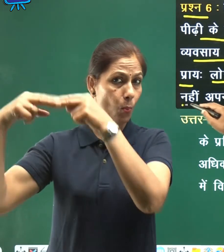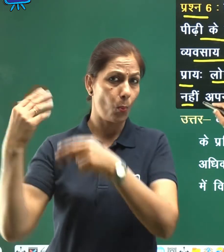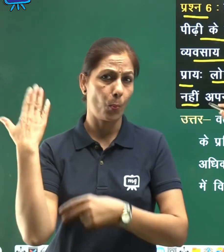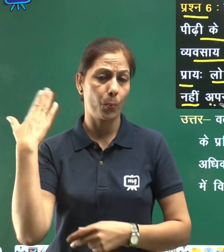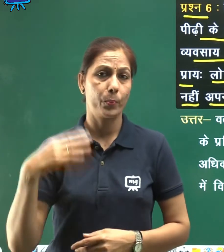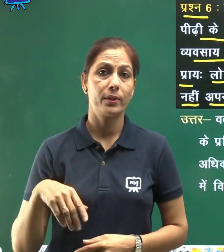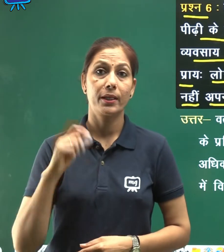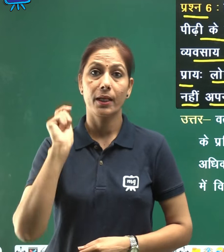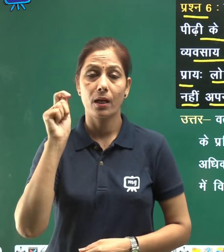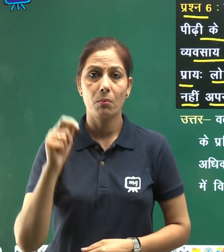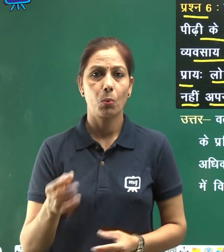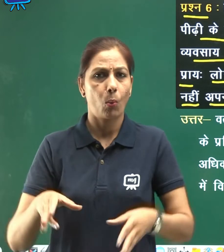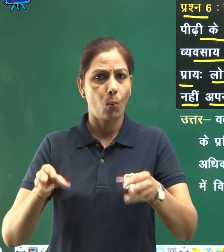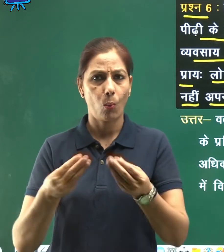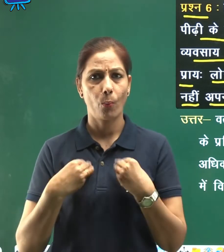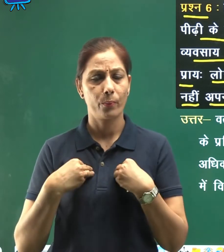अपनाते।